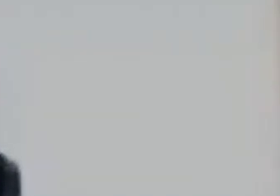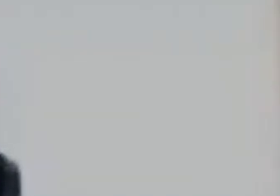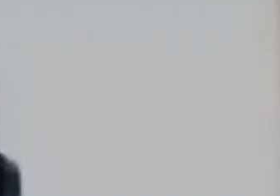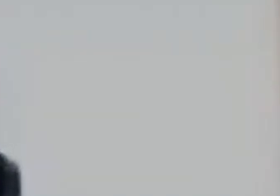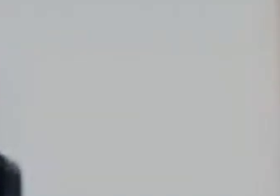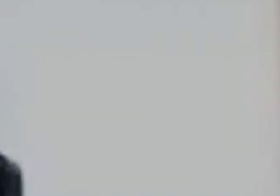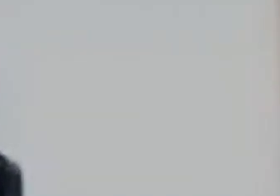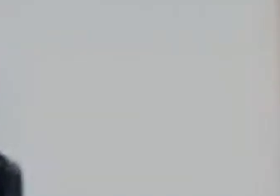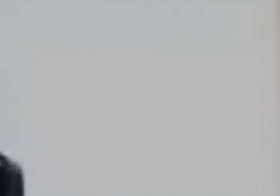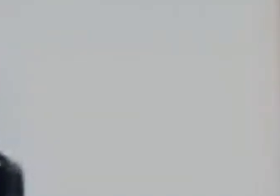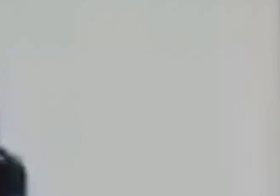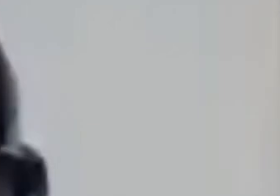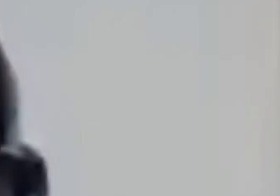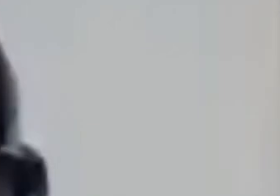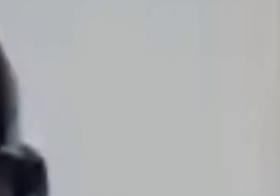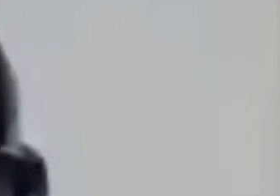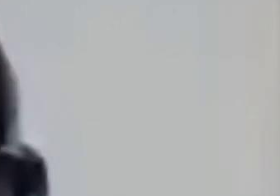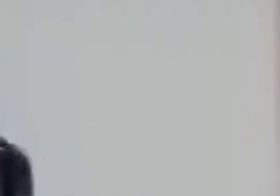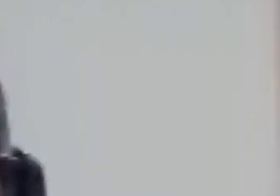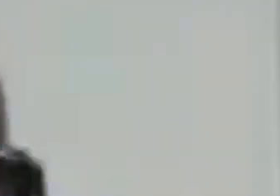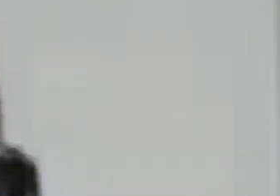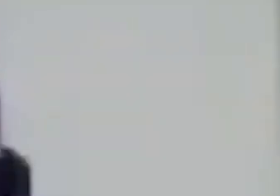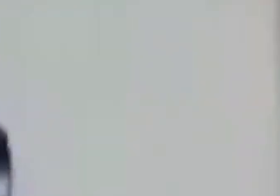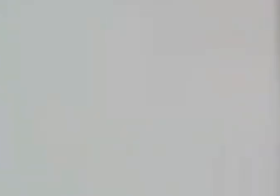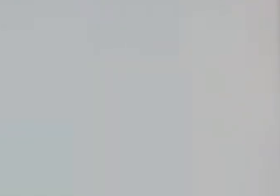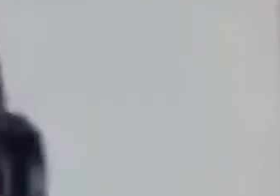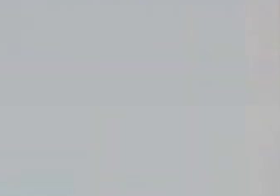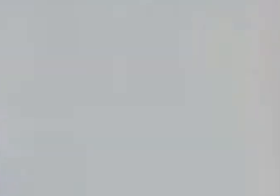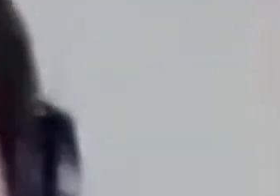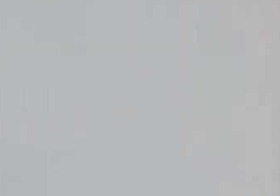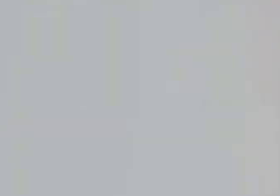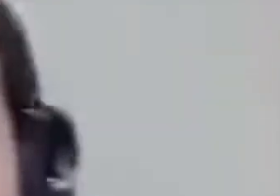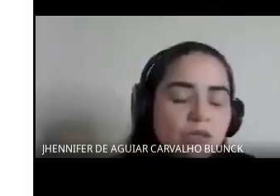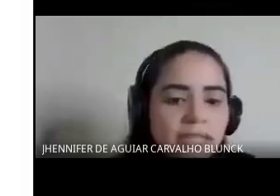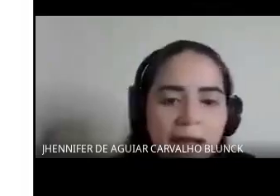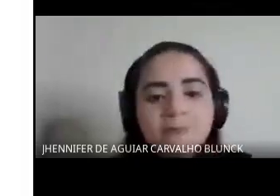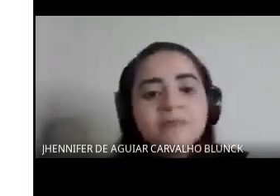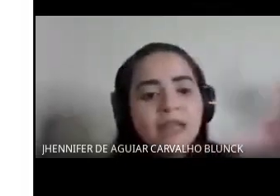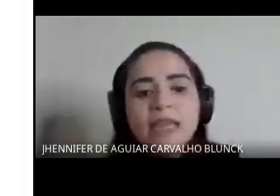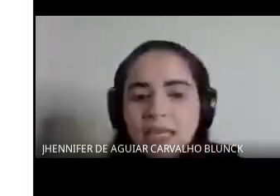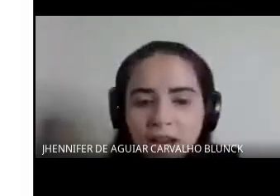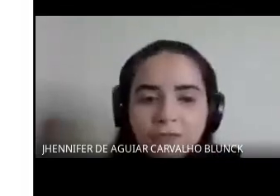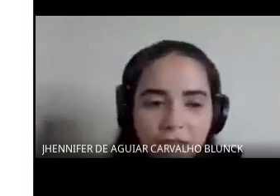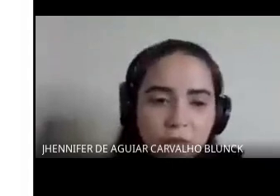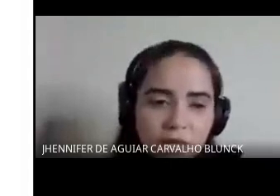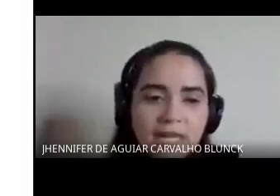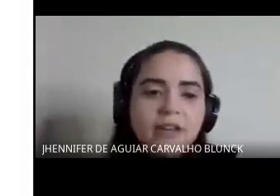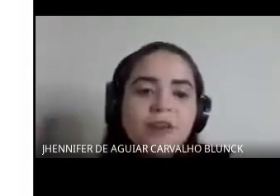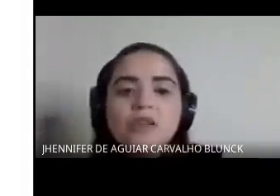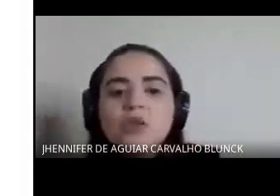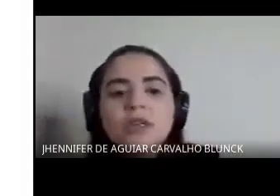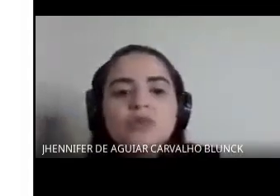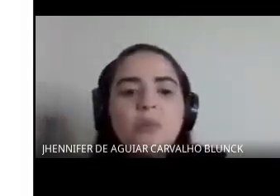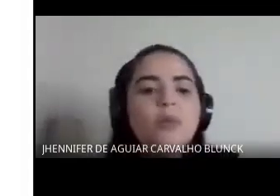olharem. Então, nesse decreto, ele vai especificar o papel das instituições federais. E o